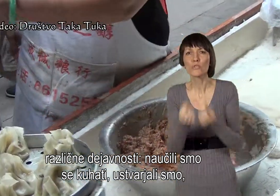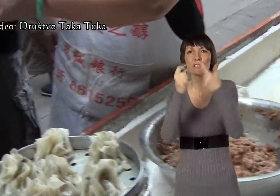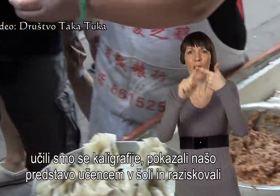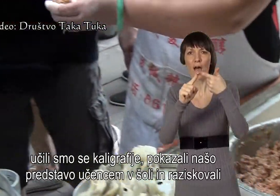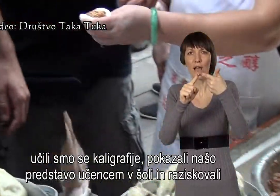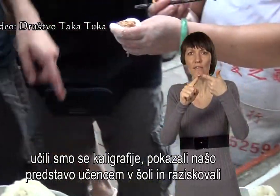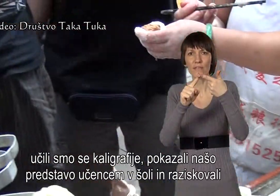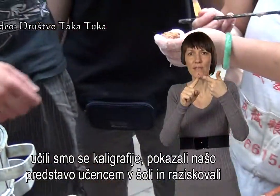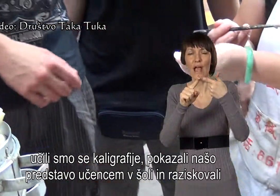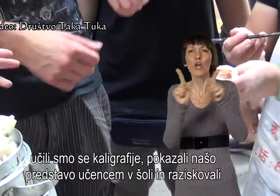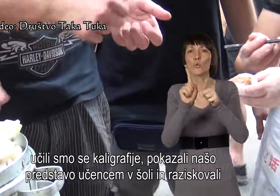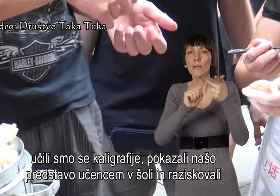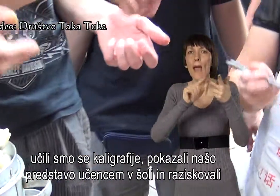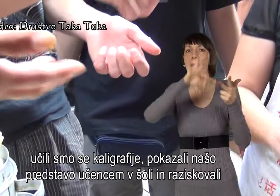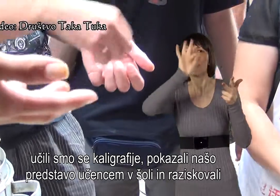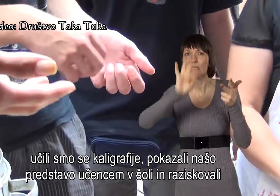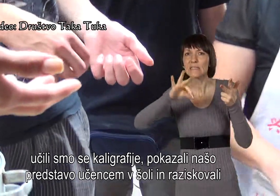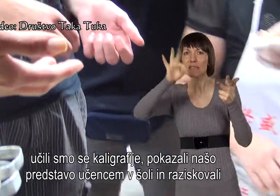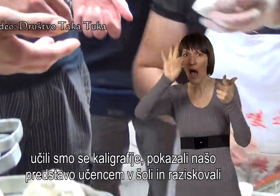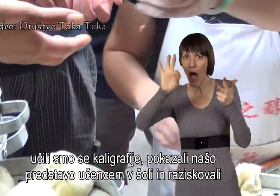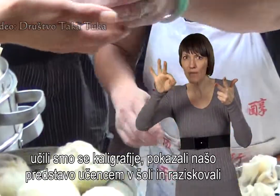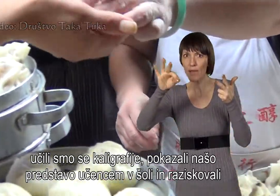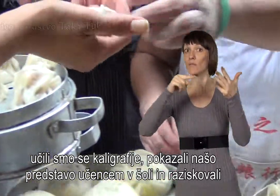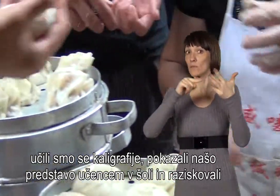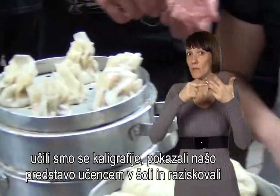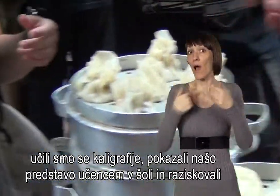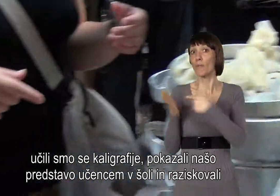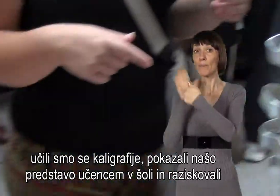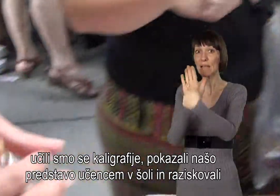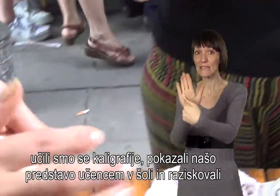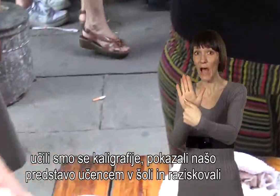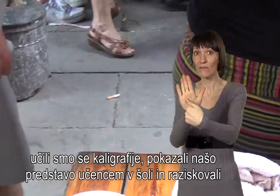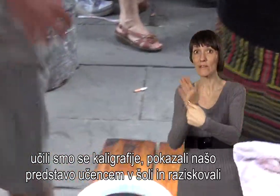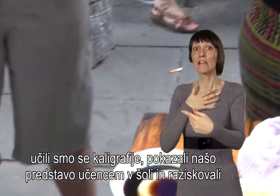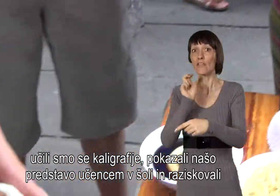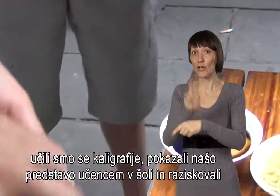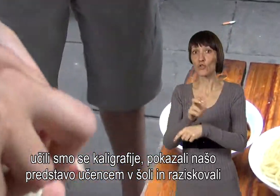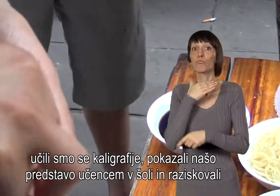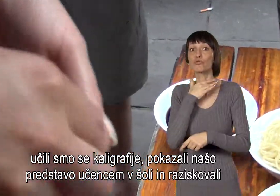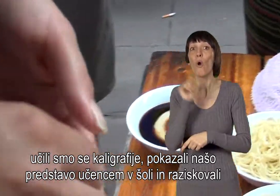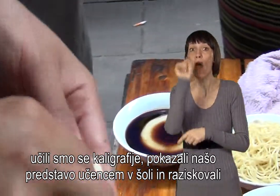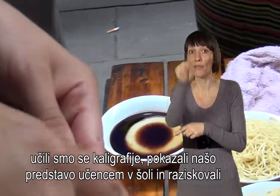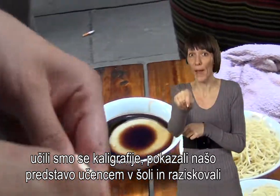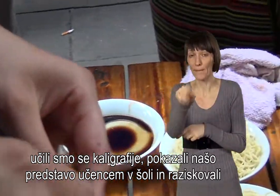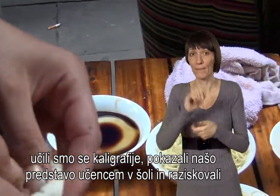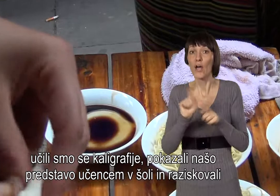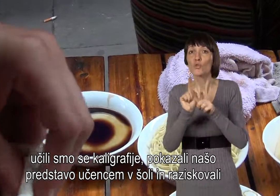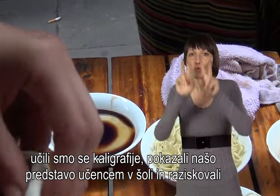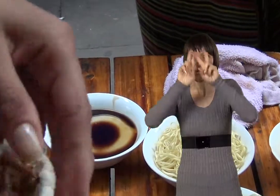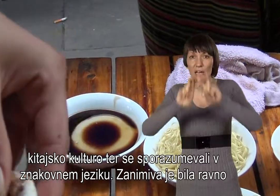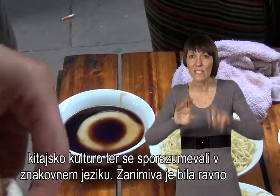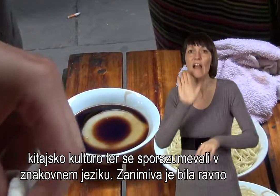smo, učili smo se kaligrafije, pokazali našo predstavo učencem v šoli